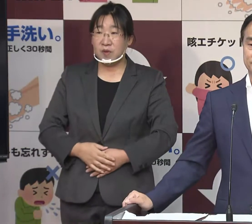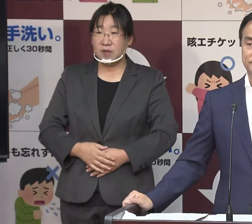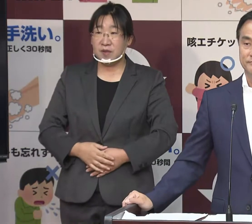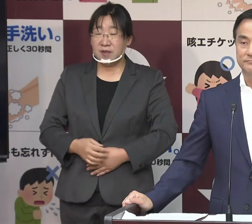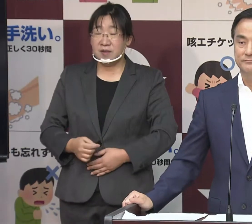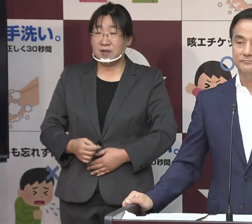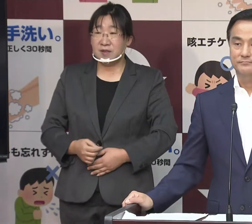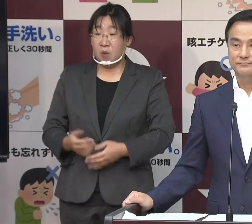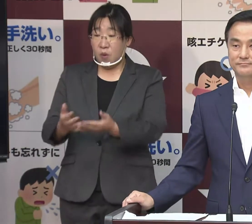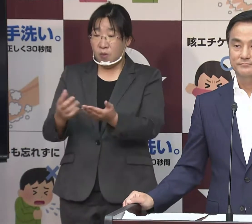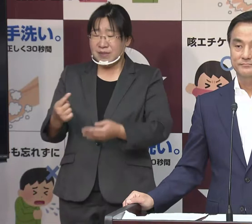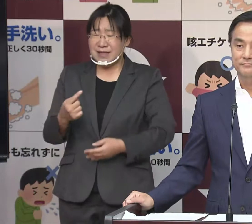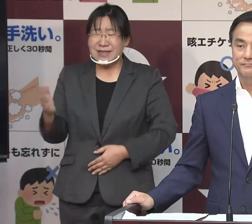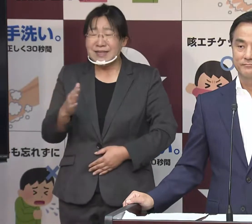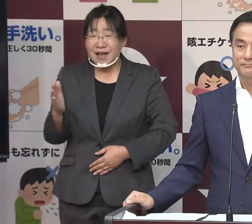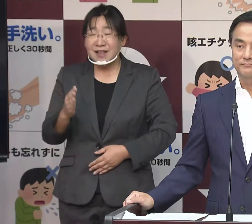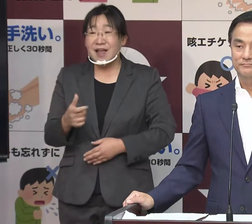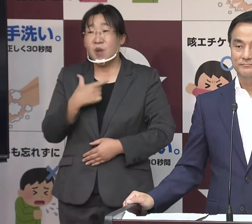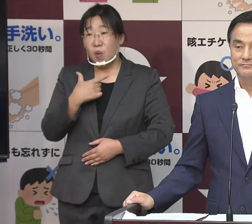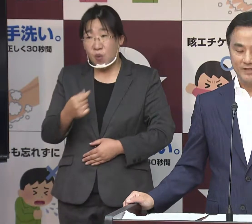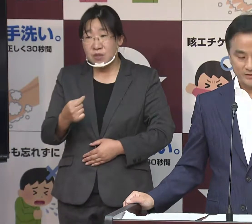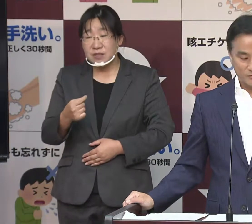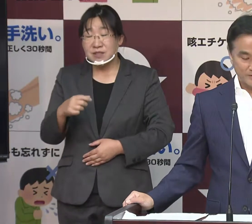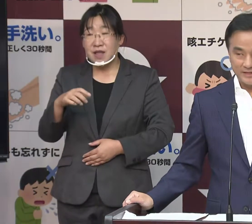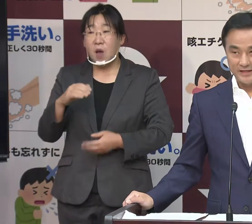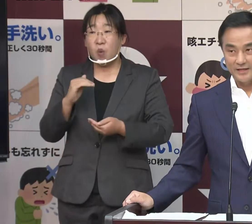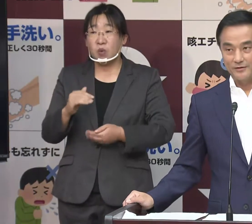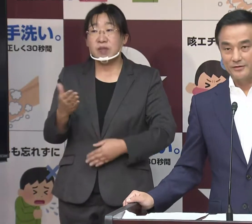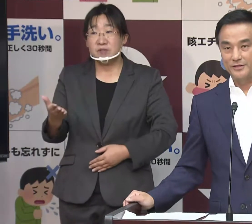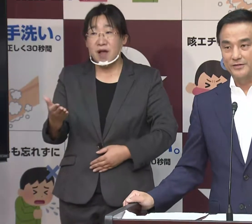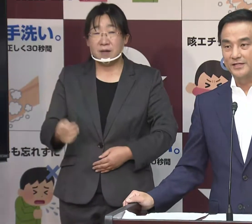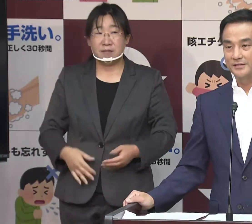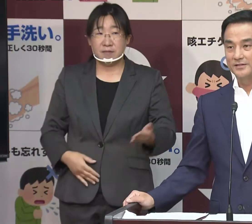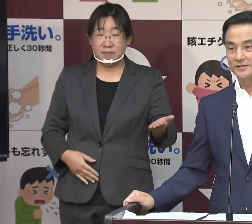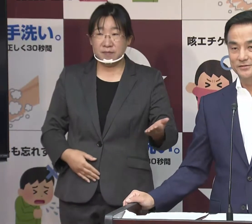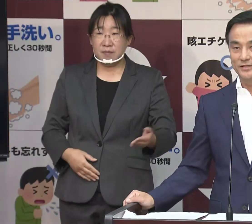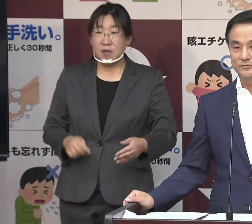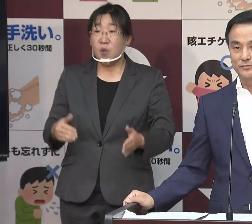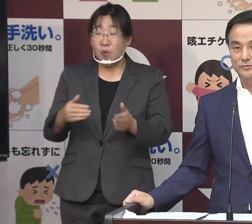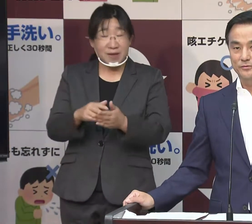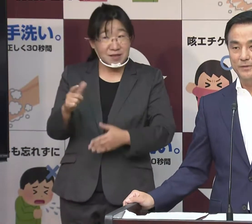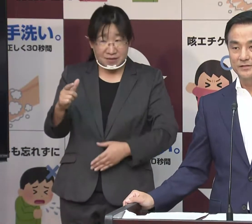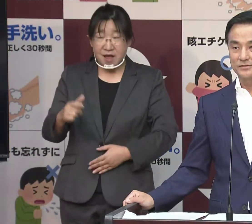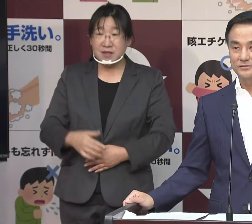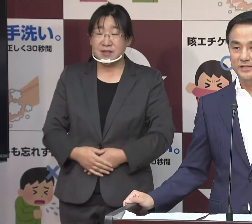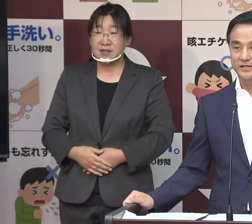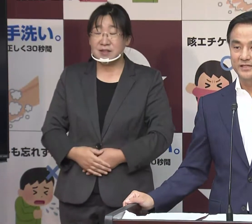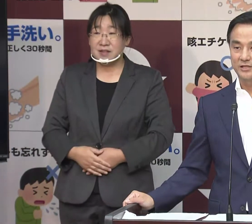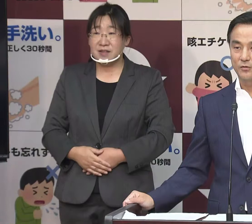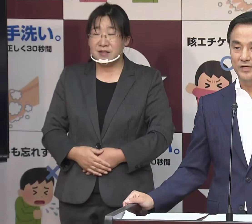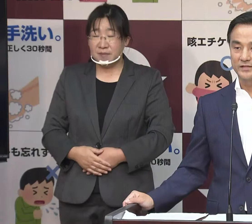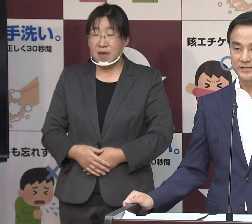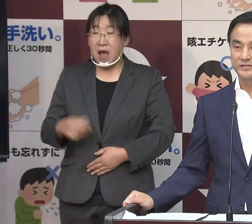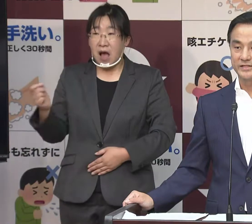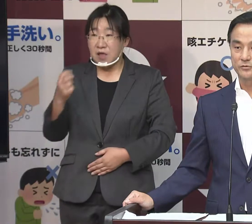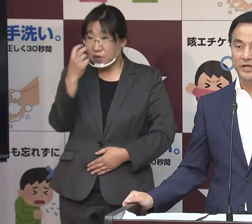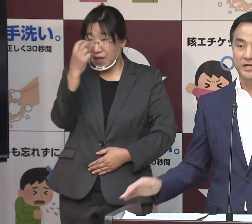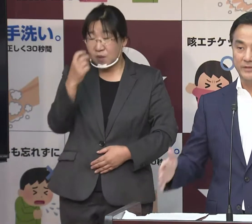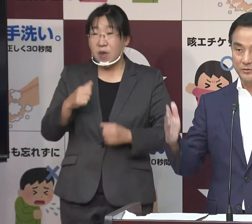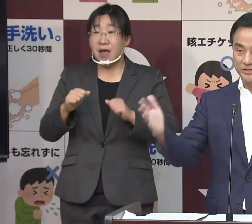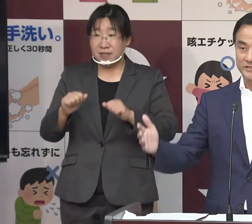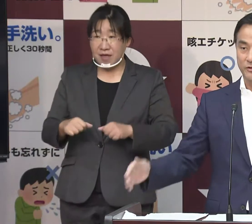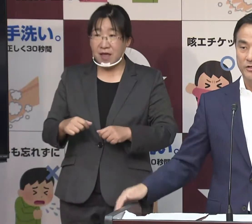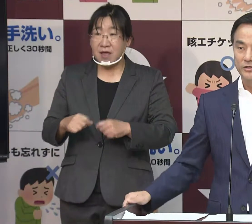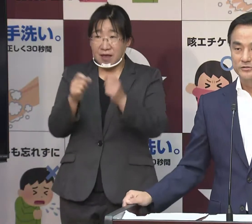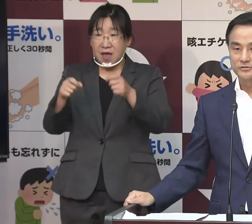ては行かないでほしいというところになるんですか。 いや、そこまでではないです。まあ、速やかに検査を行ってですね、その結果